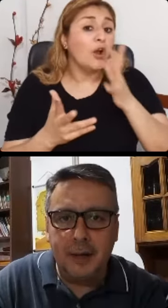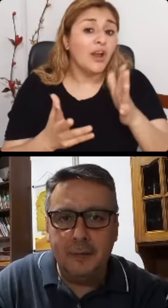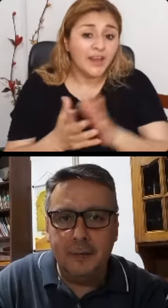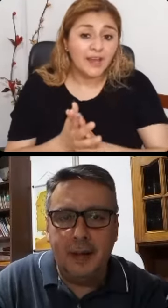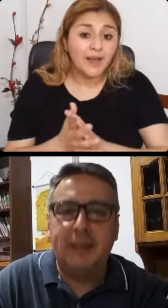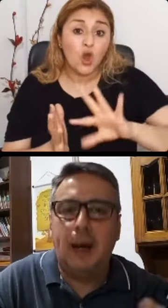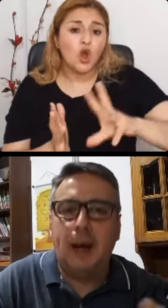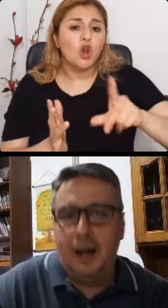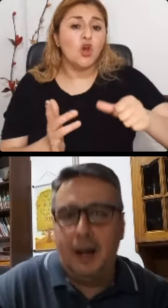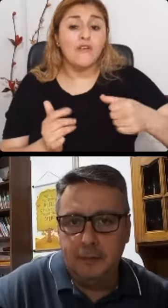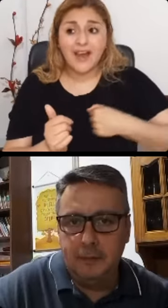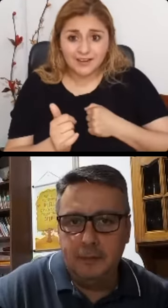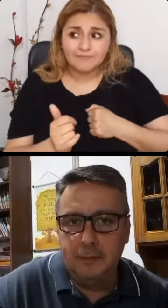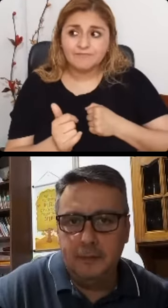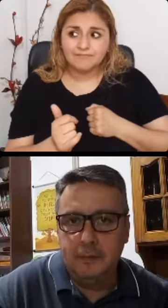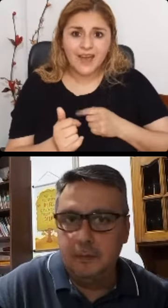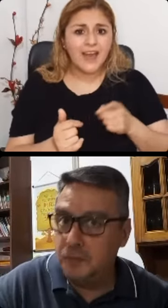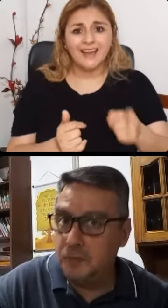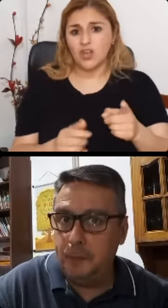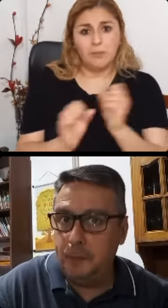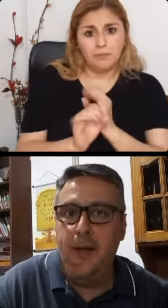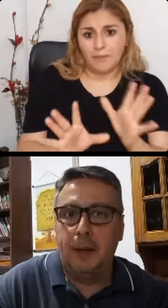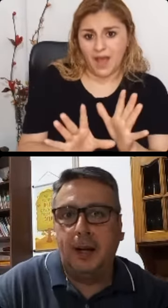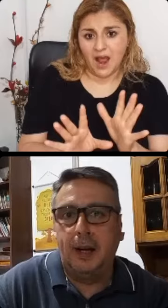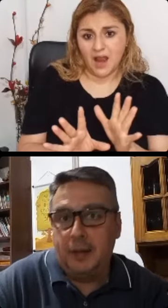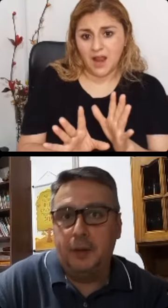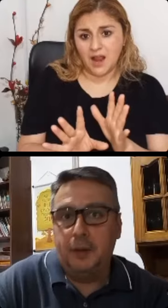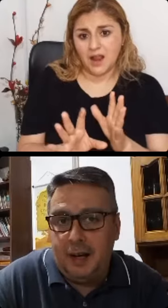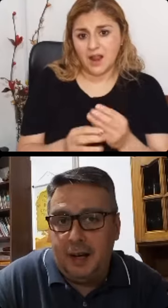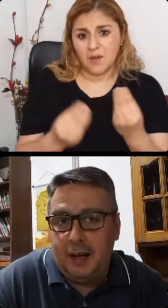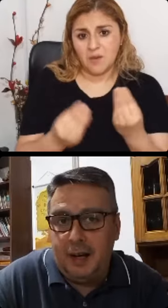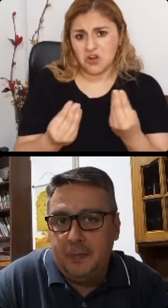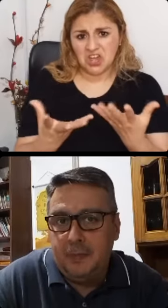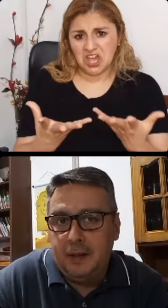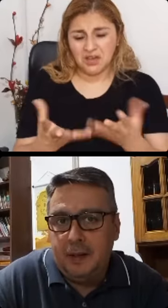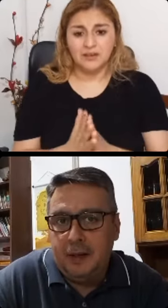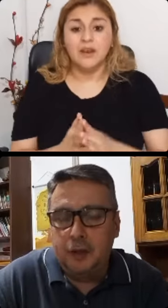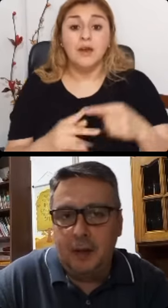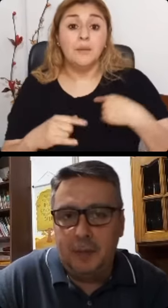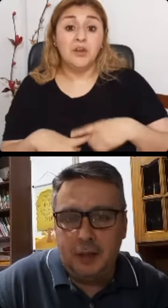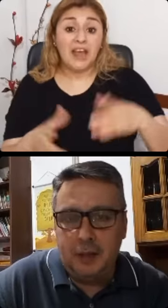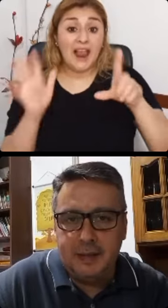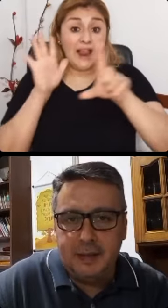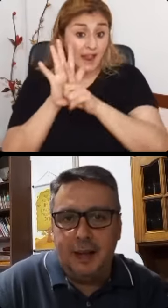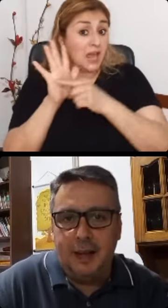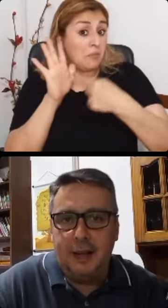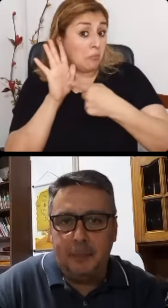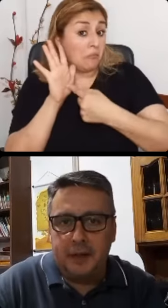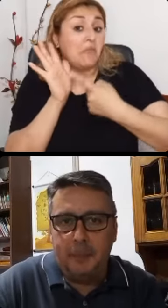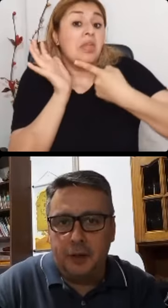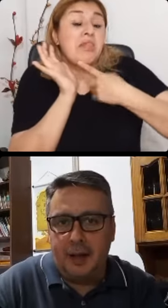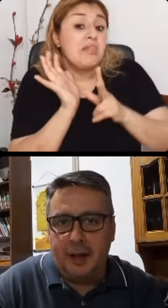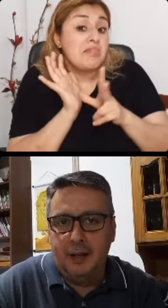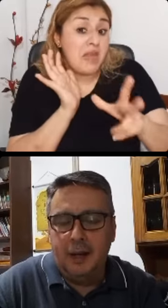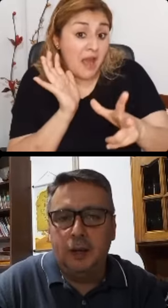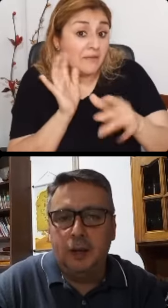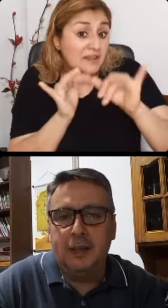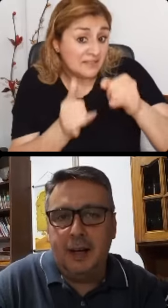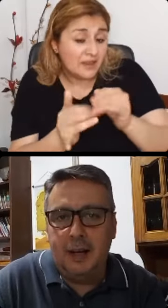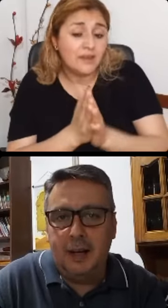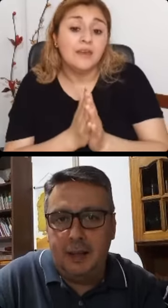robar está mal ¿sí? ¿por qué? porque lo dice la ley y no solamente lo dice la ley de las personas